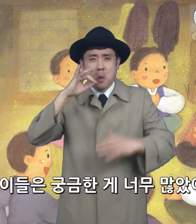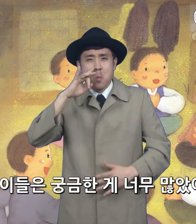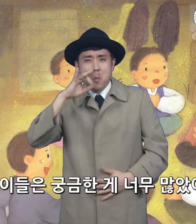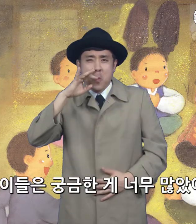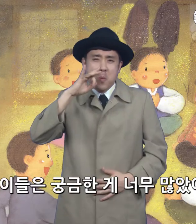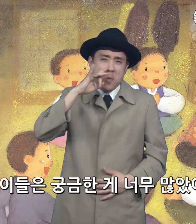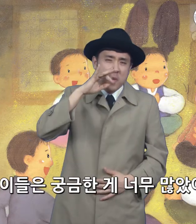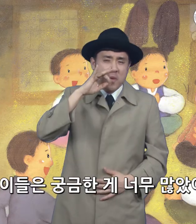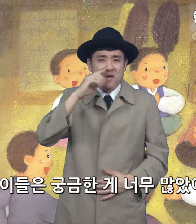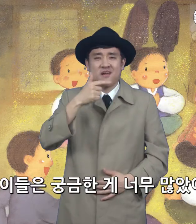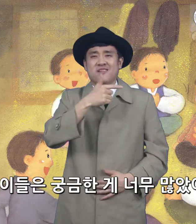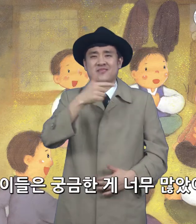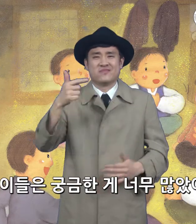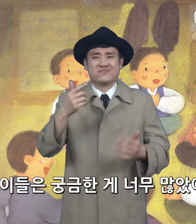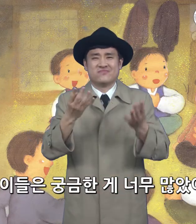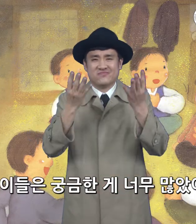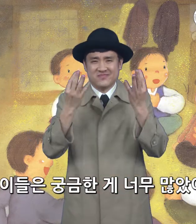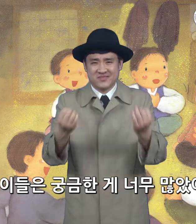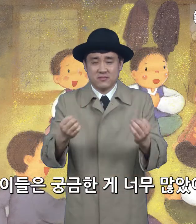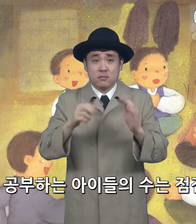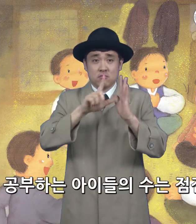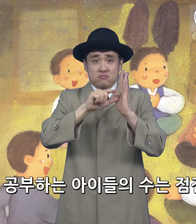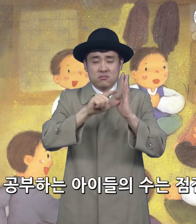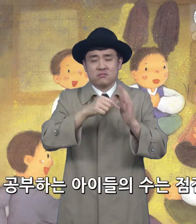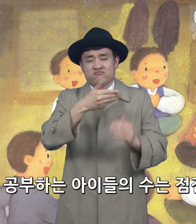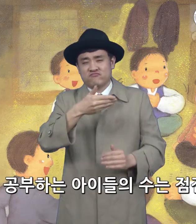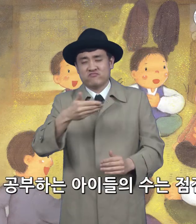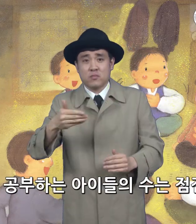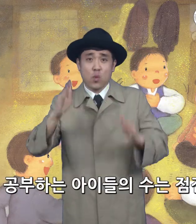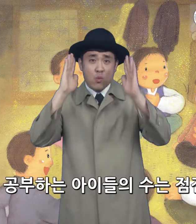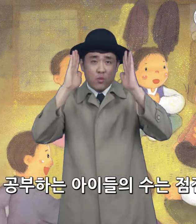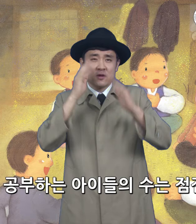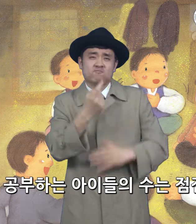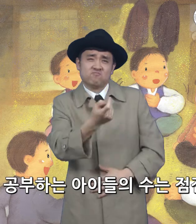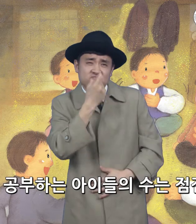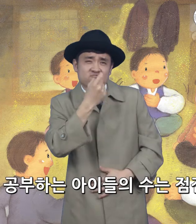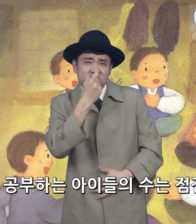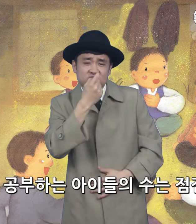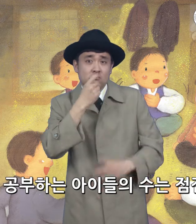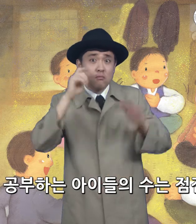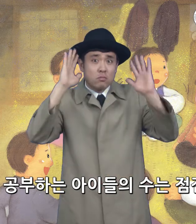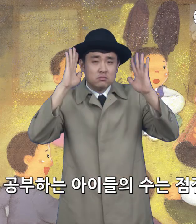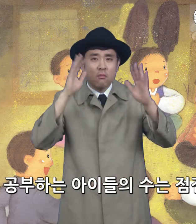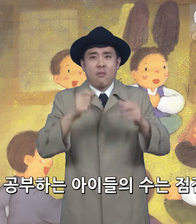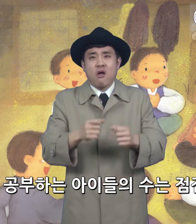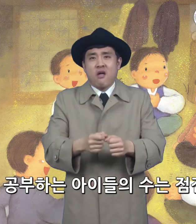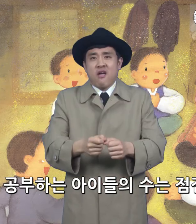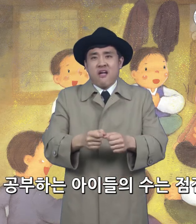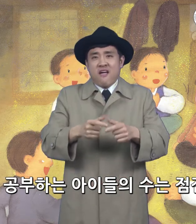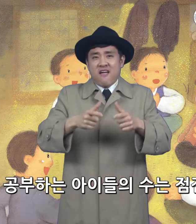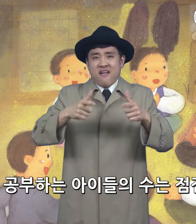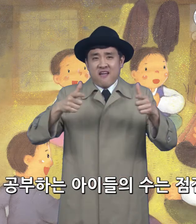아이들은 궁금한 게 너무 많았어요. 날이 갈수록 공부하는 아이들의 수는 점점